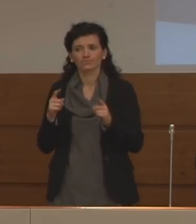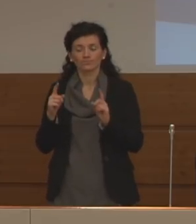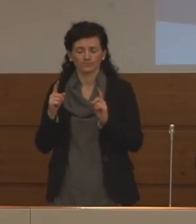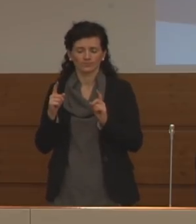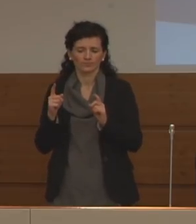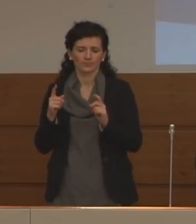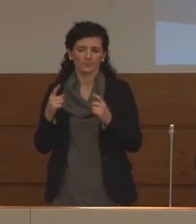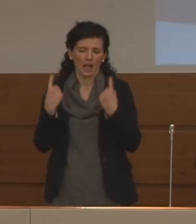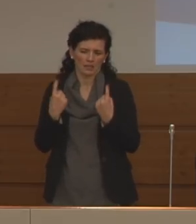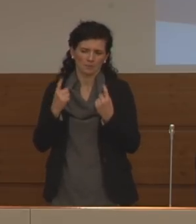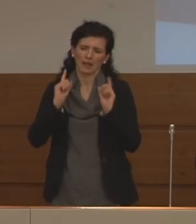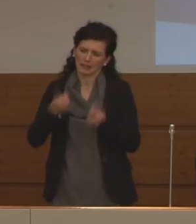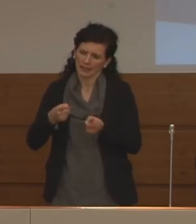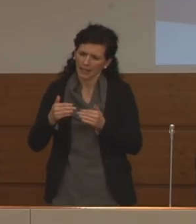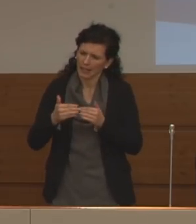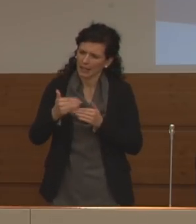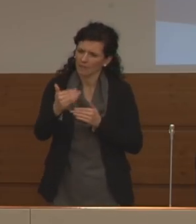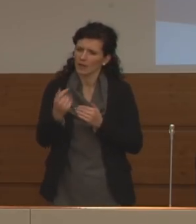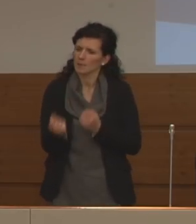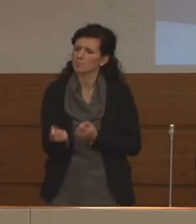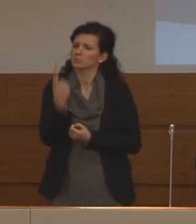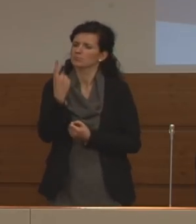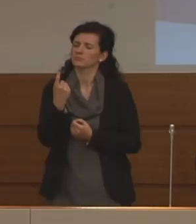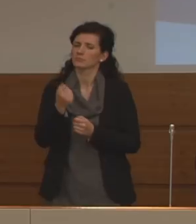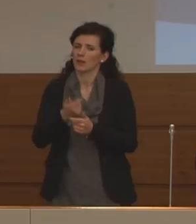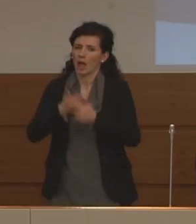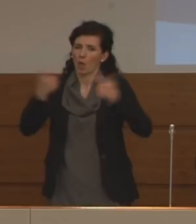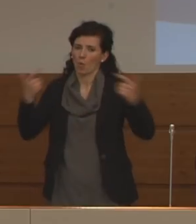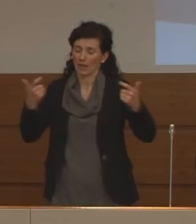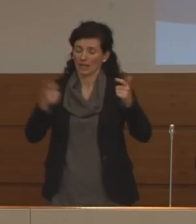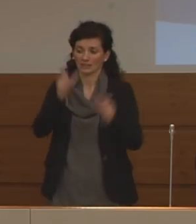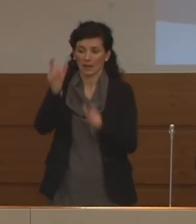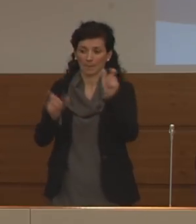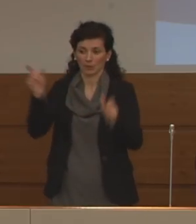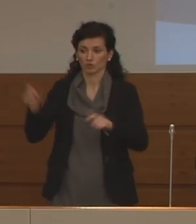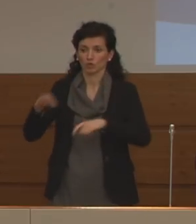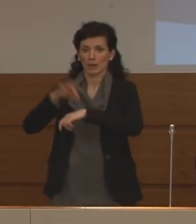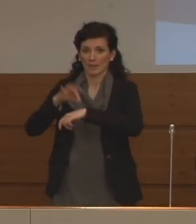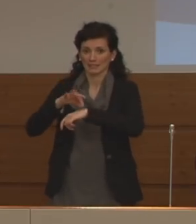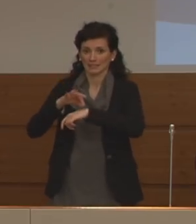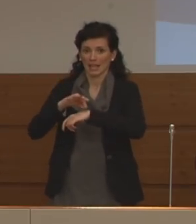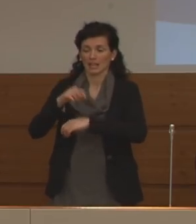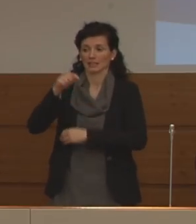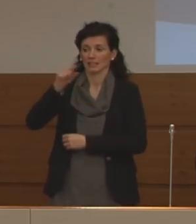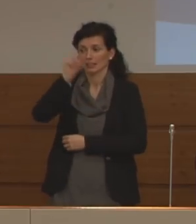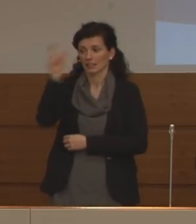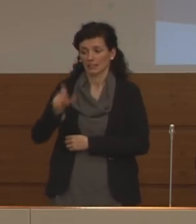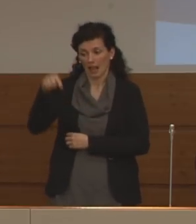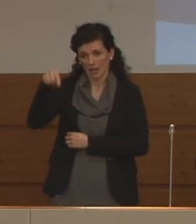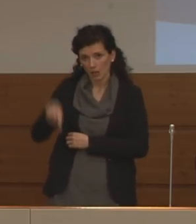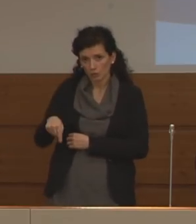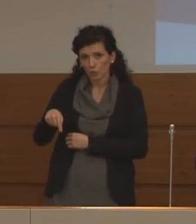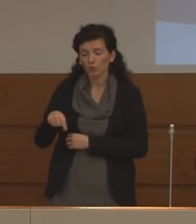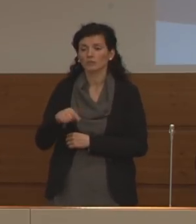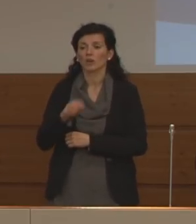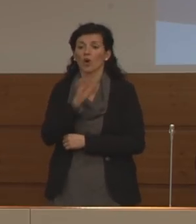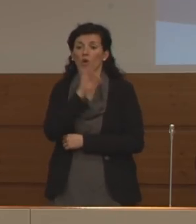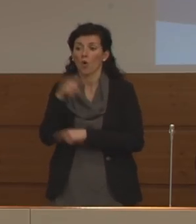casi giu nel al sud state monitorando in qualche modo